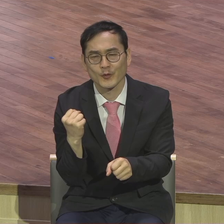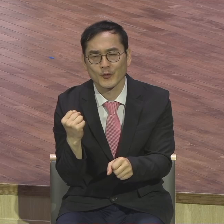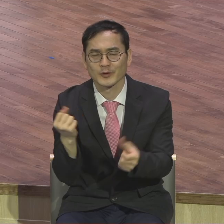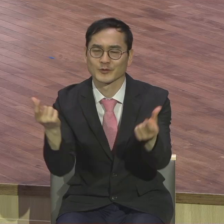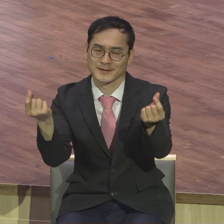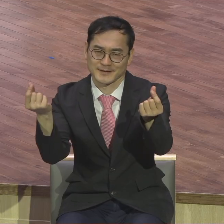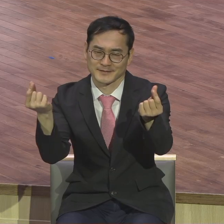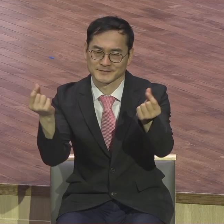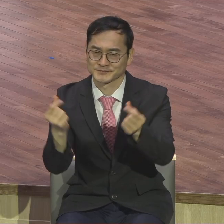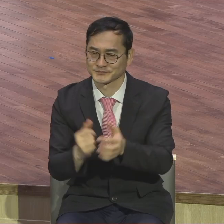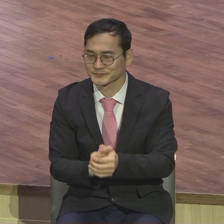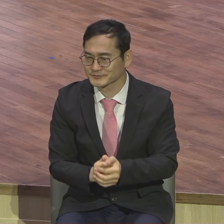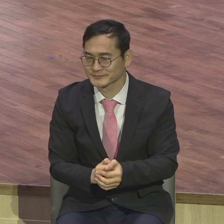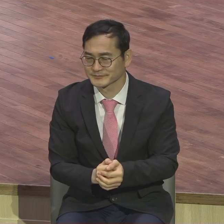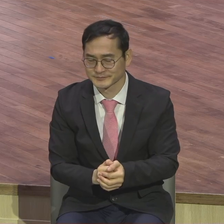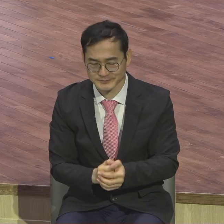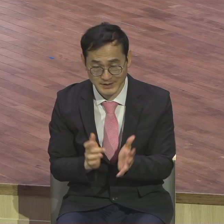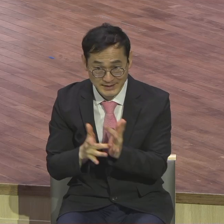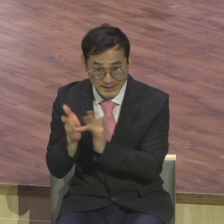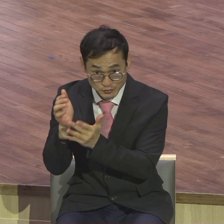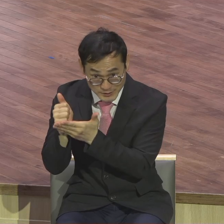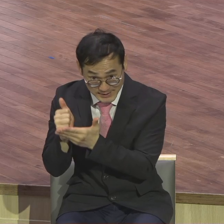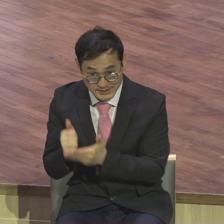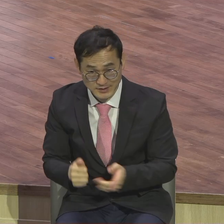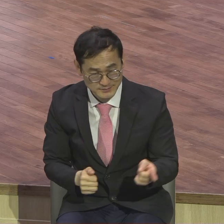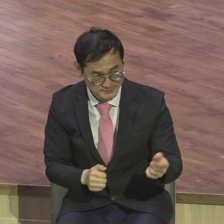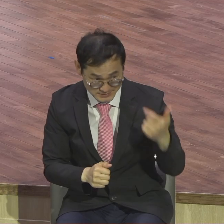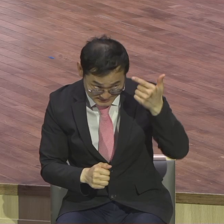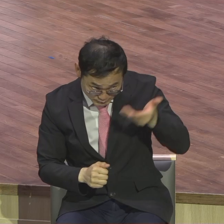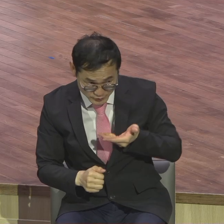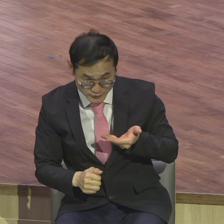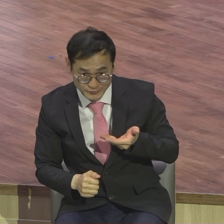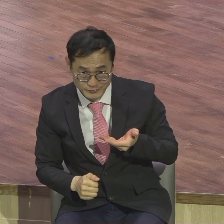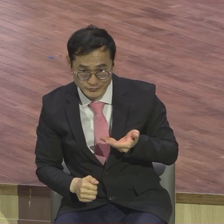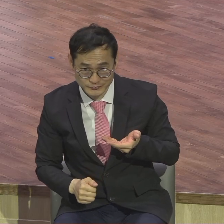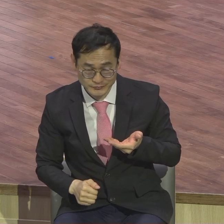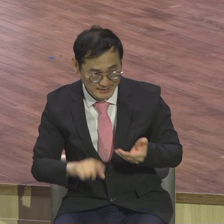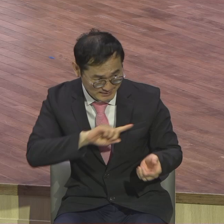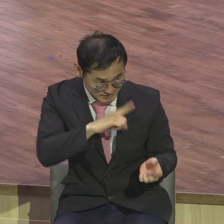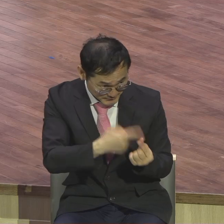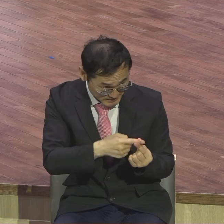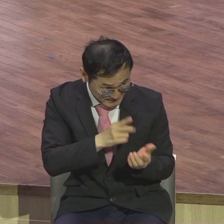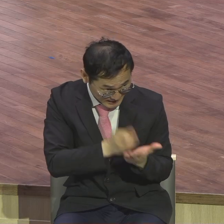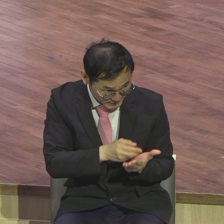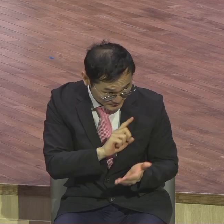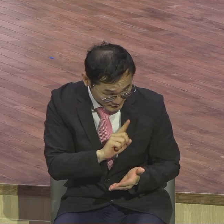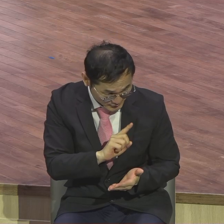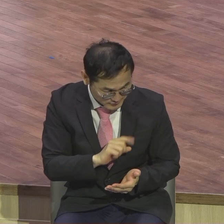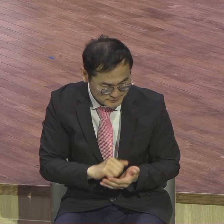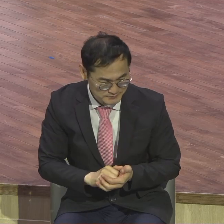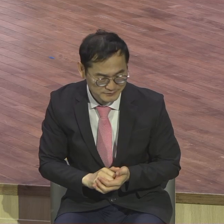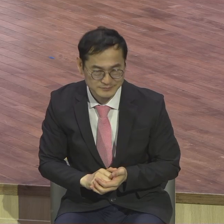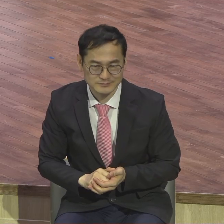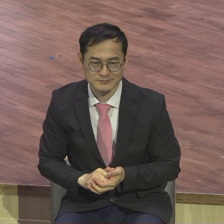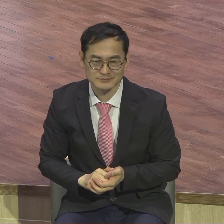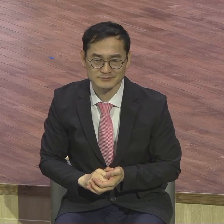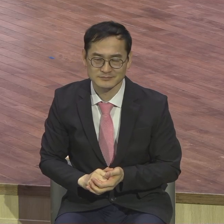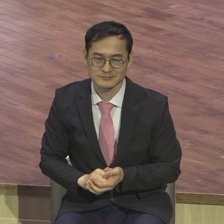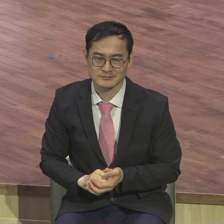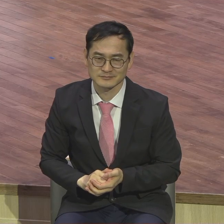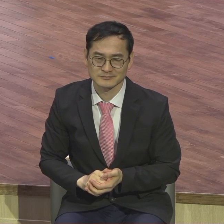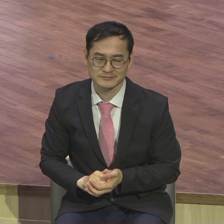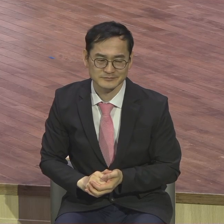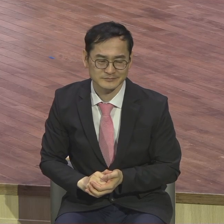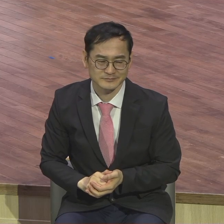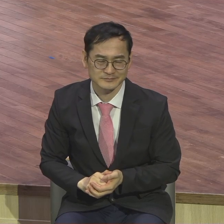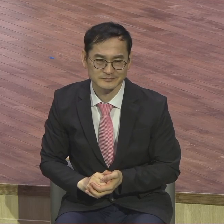본문에 나오는 보면 예수님께서 율법사의 질문에 신명계 6장 4절 9절에 나와 있는 말씀을 인용해서 답변하십니다.